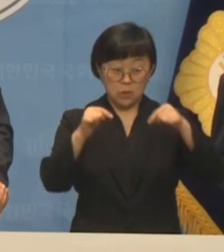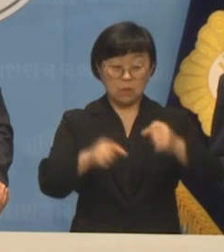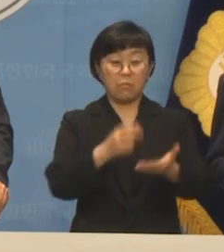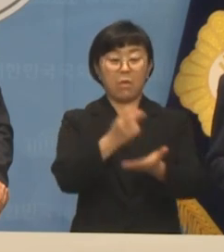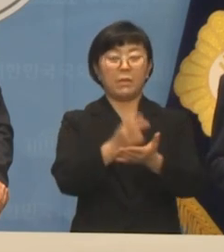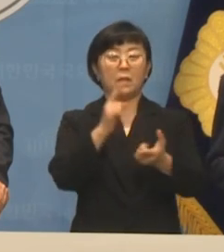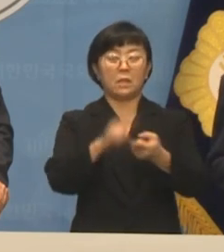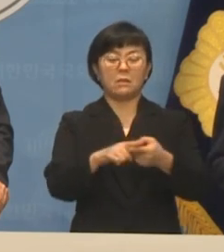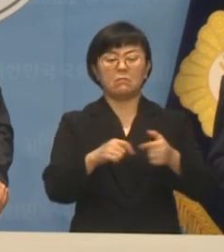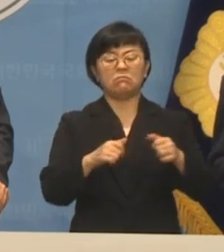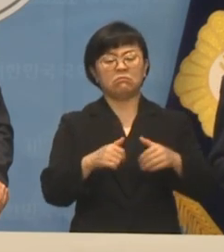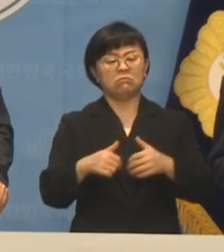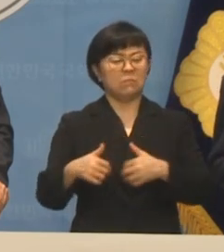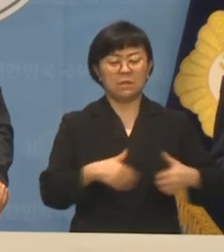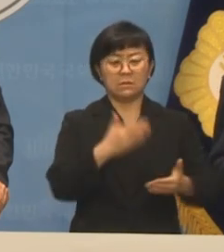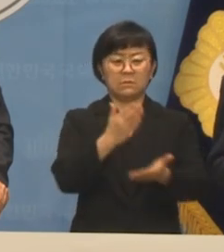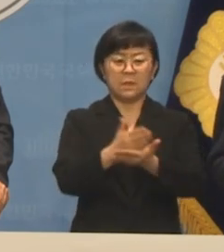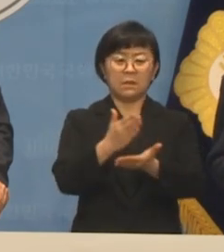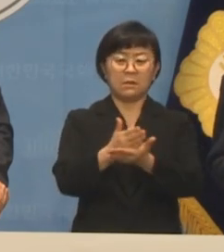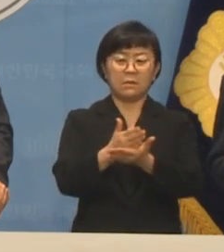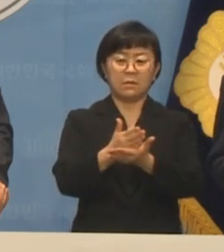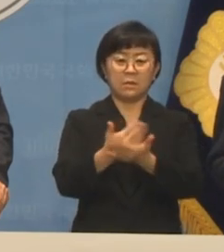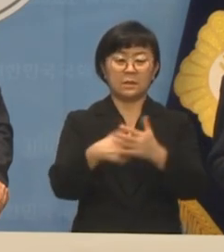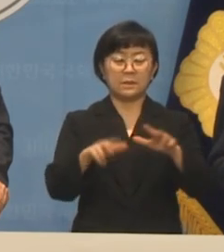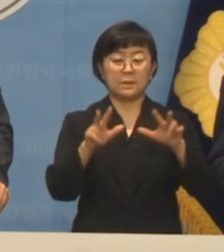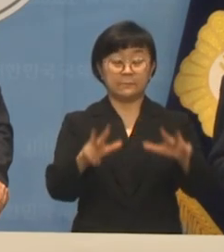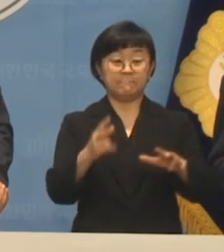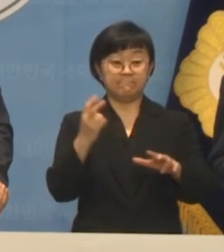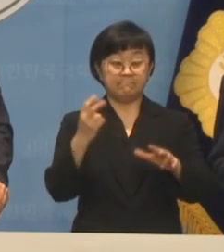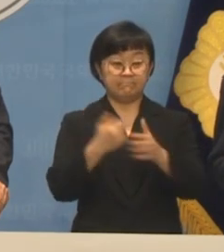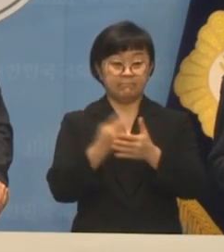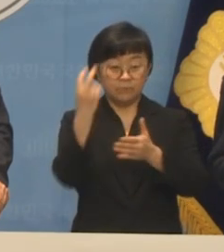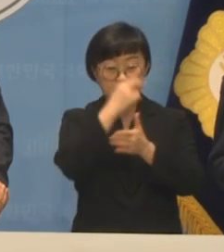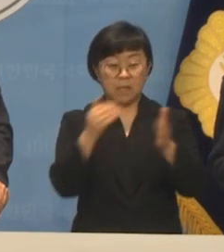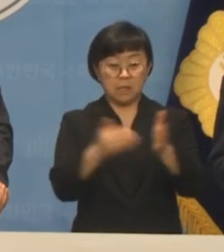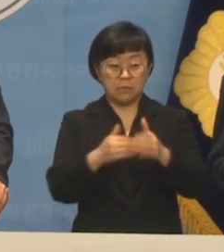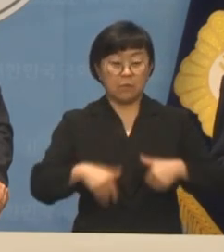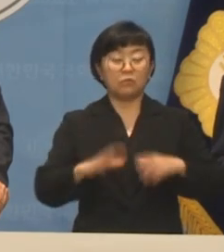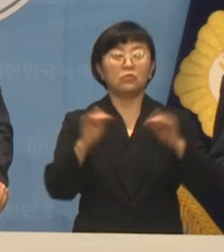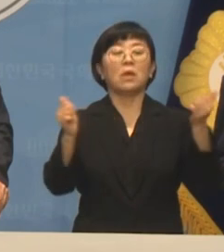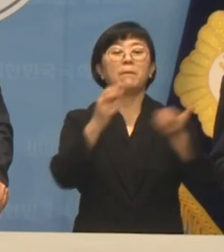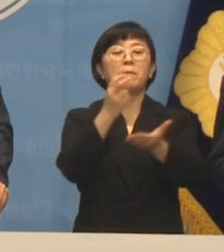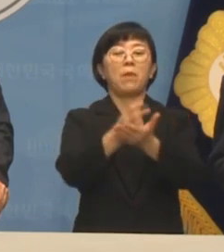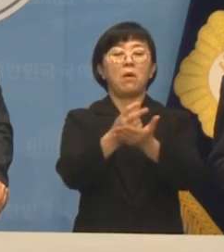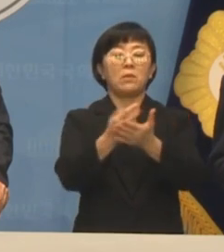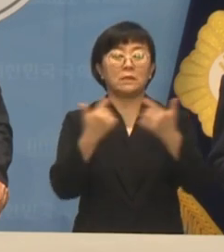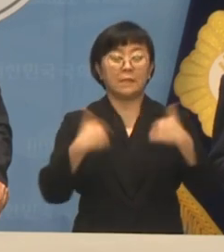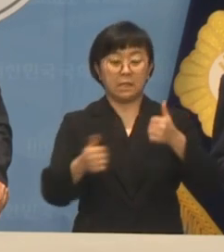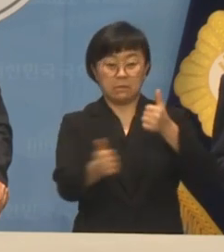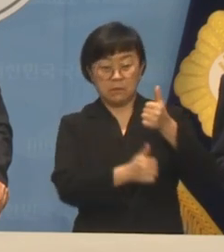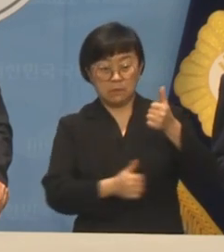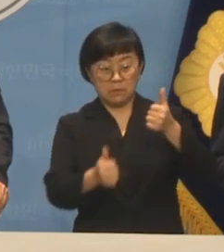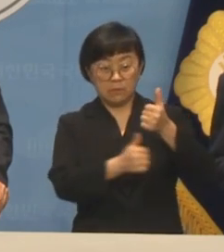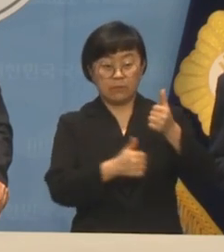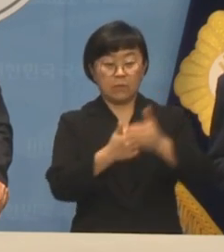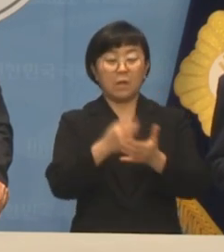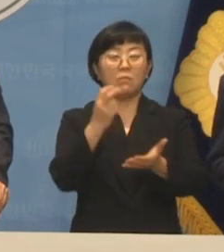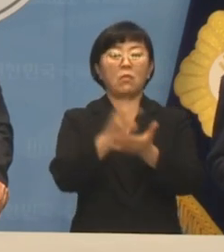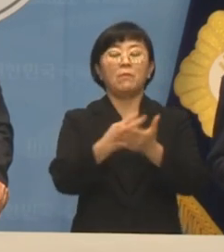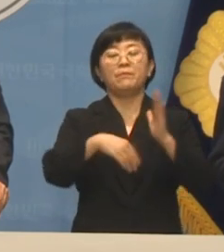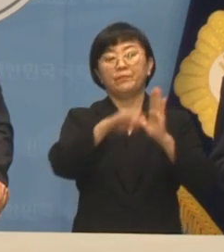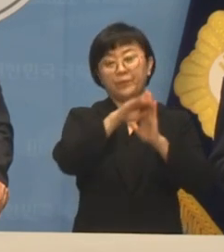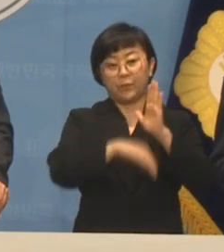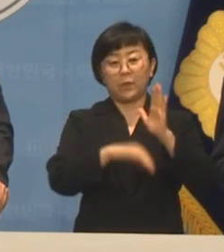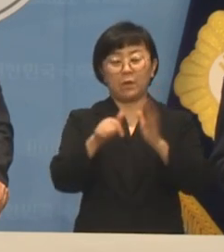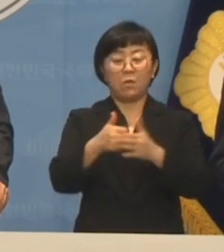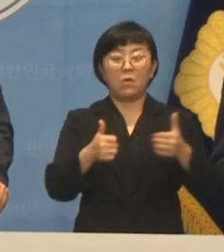대해서 지체하지 말고 심사를 마쳐야 합니다. 국회법에 따라서 상임위가 법률안을